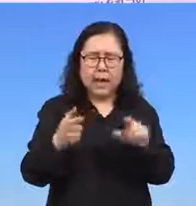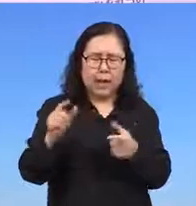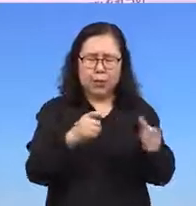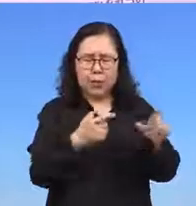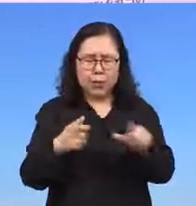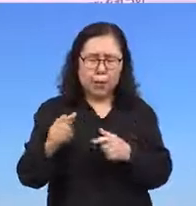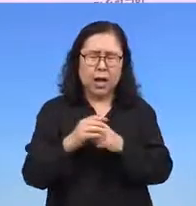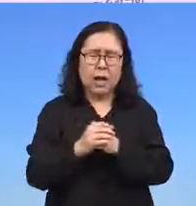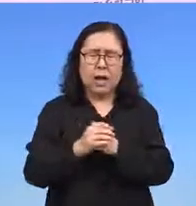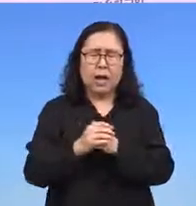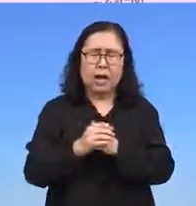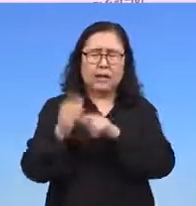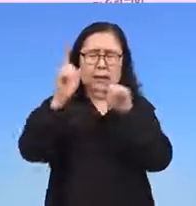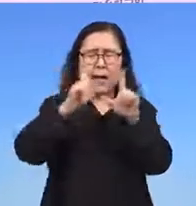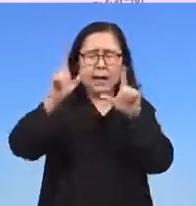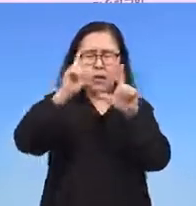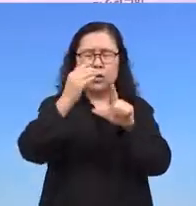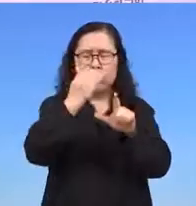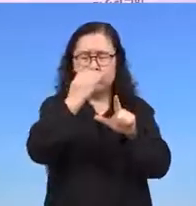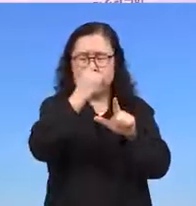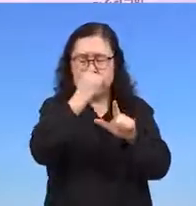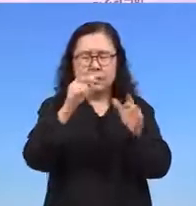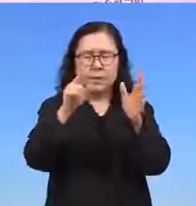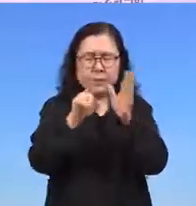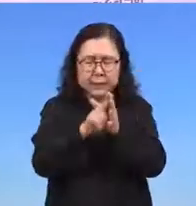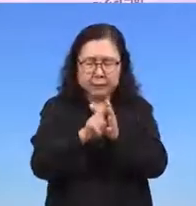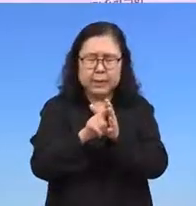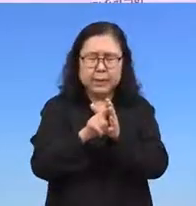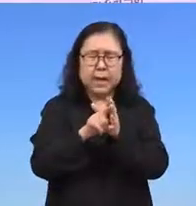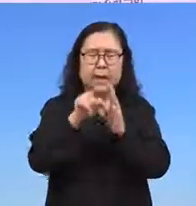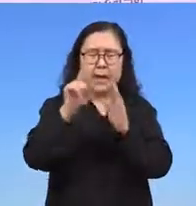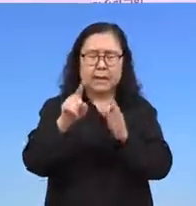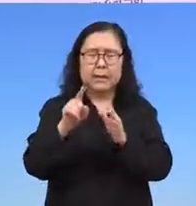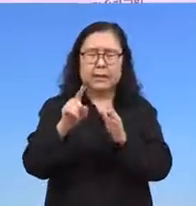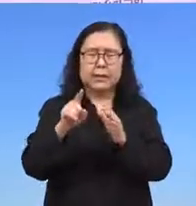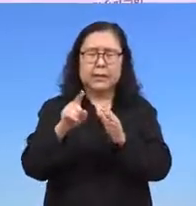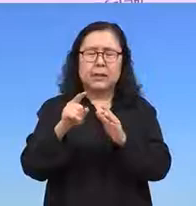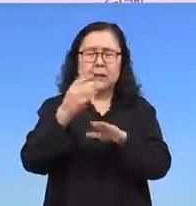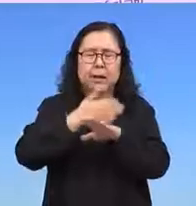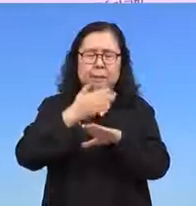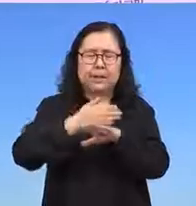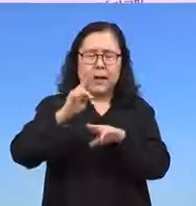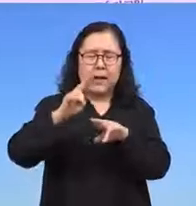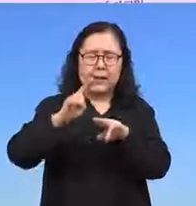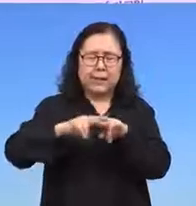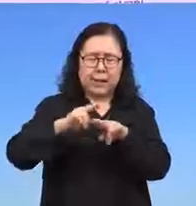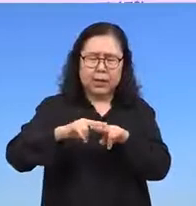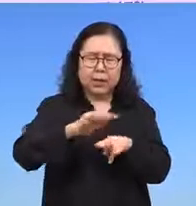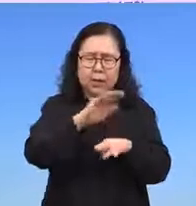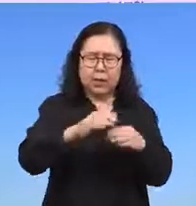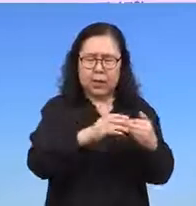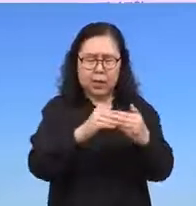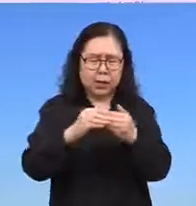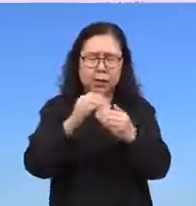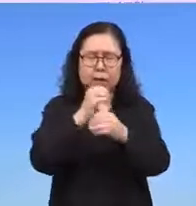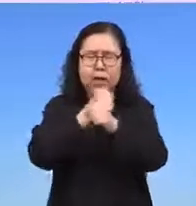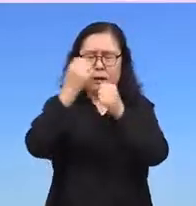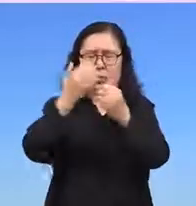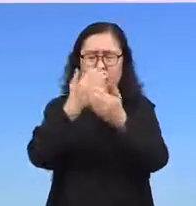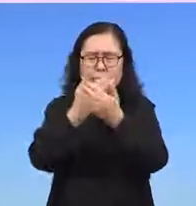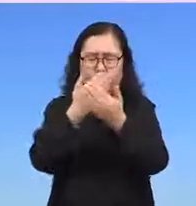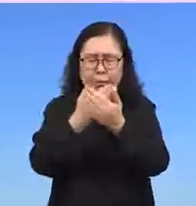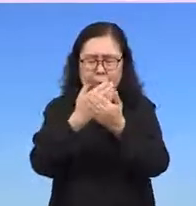하루가 이 하루가 가능한 줄 믿사오니 주님 그 은혜의 자리로 인도하여 주시기를